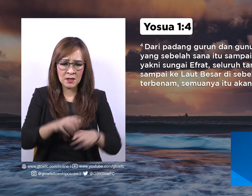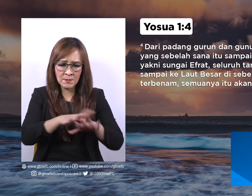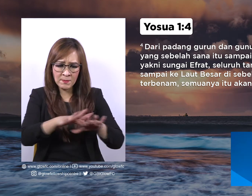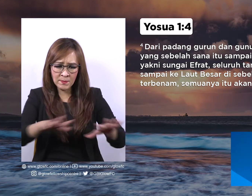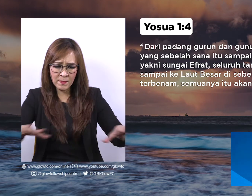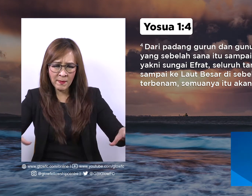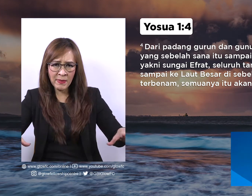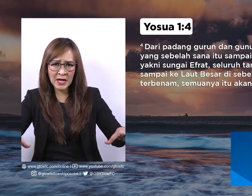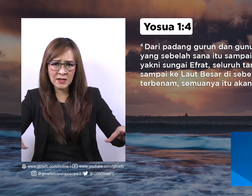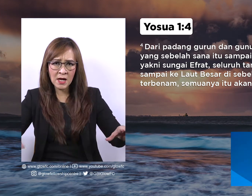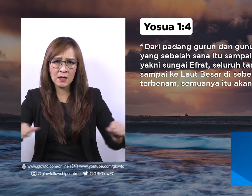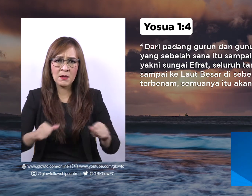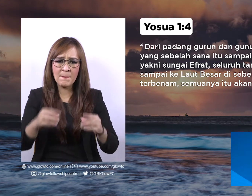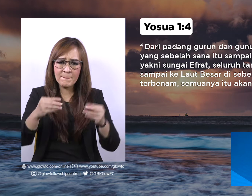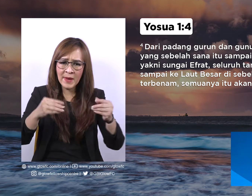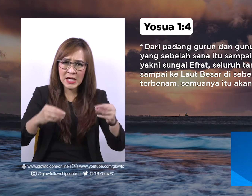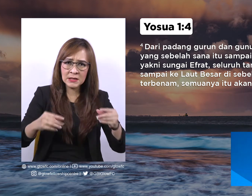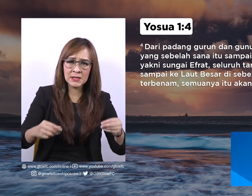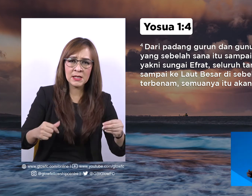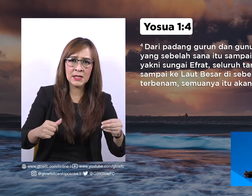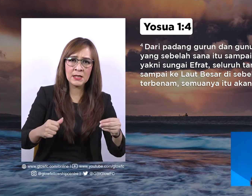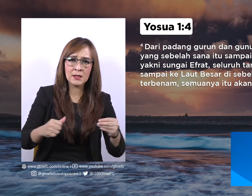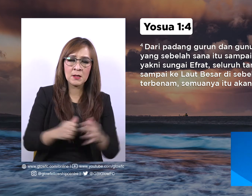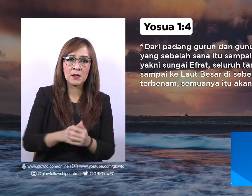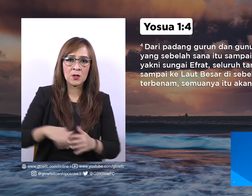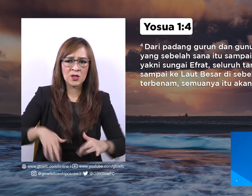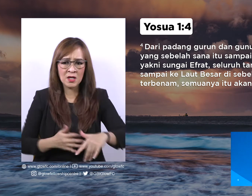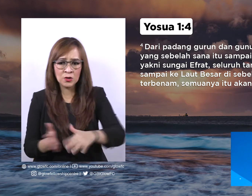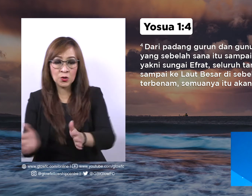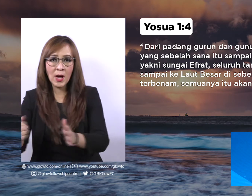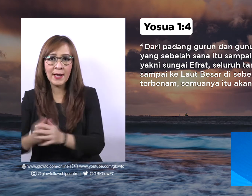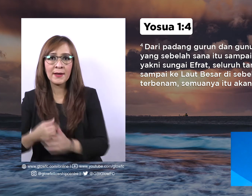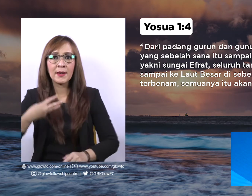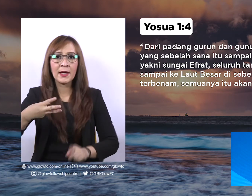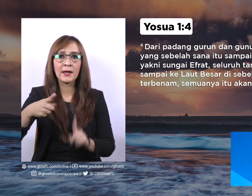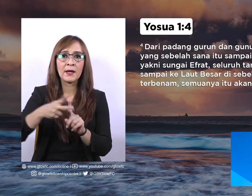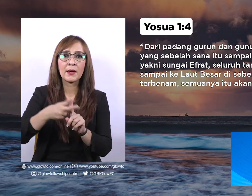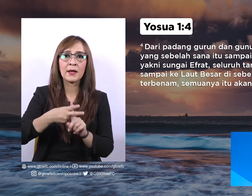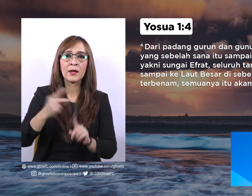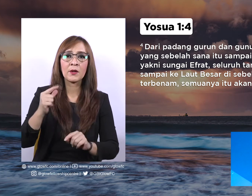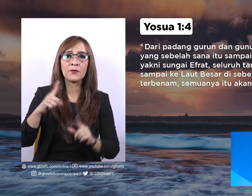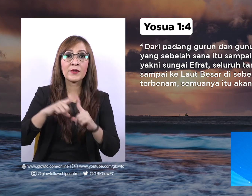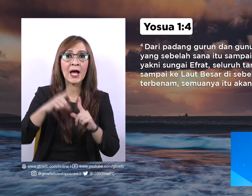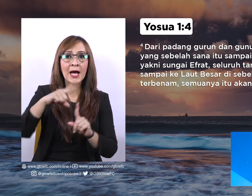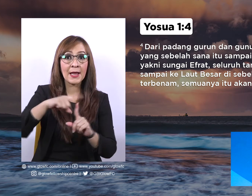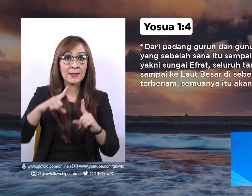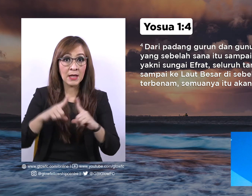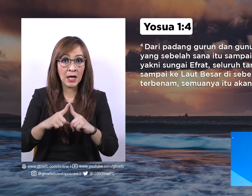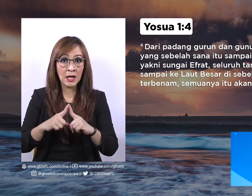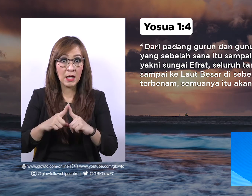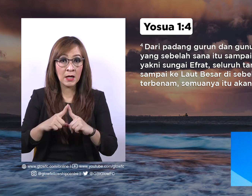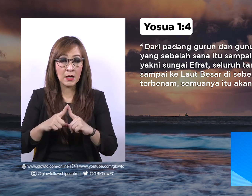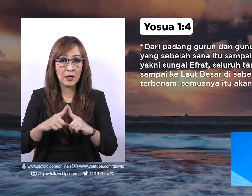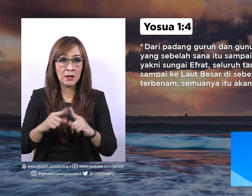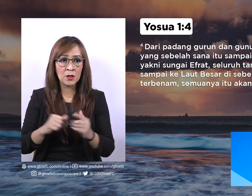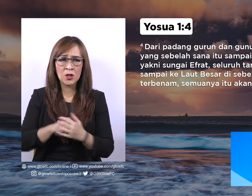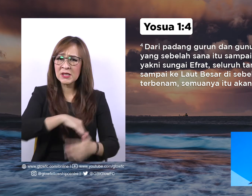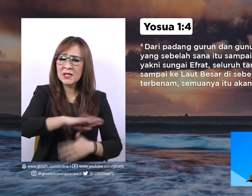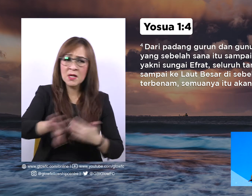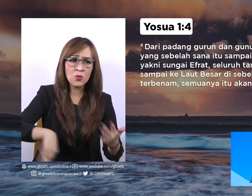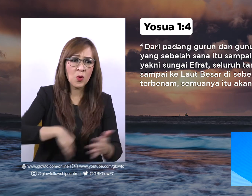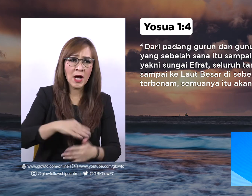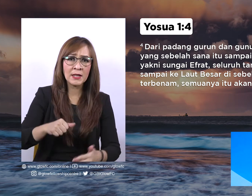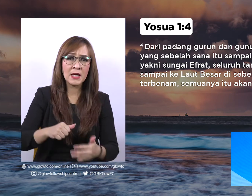gurun dan gunung Libanon yang sebelah sana itu sampai ke sungai besar yang disukai Fred rutten orang head sampai ke laut besar di sebelah matahari terbenam